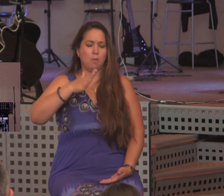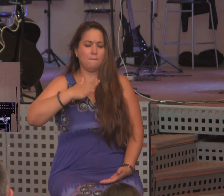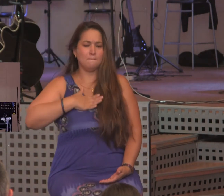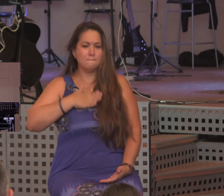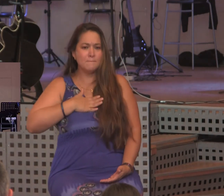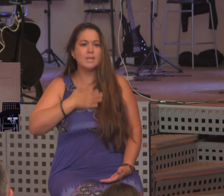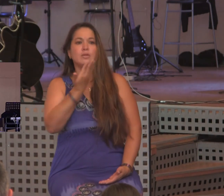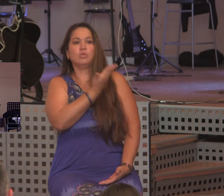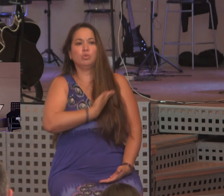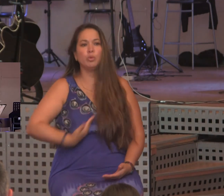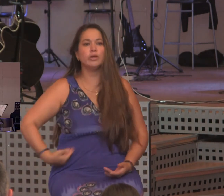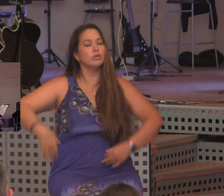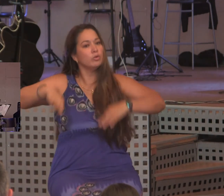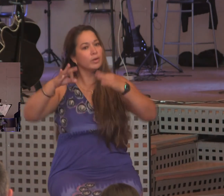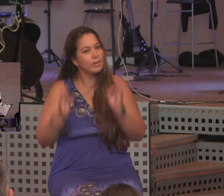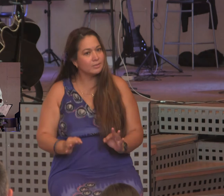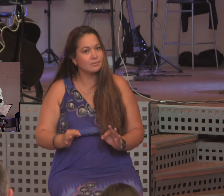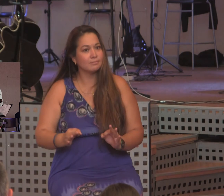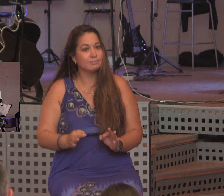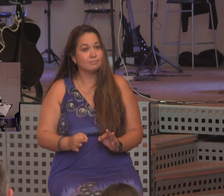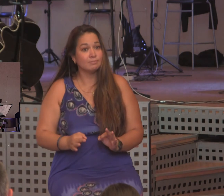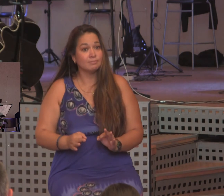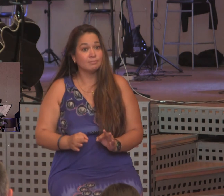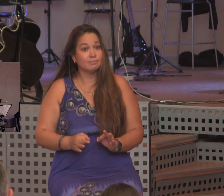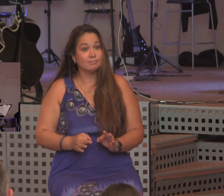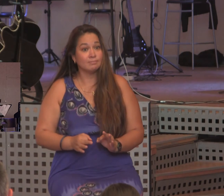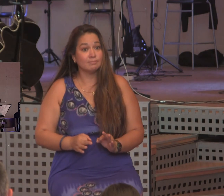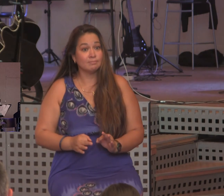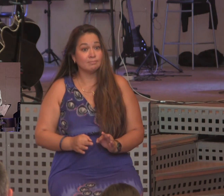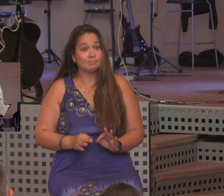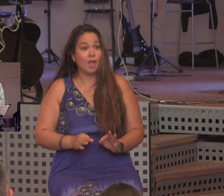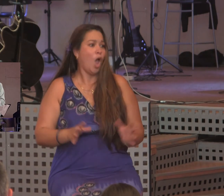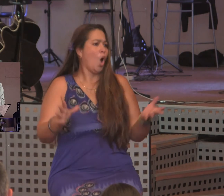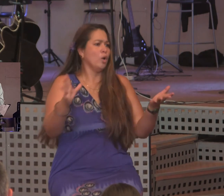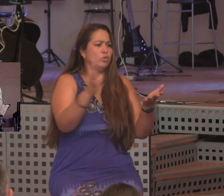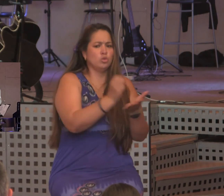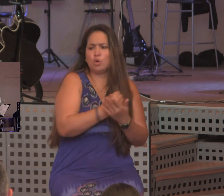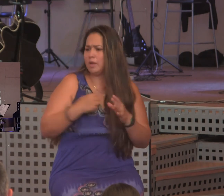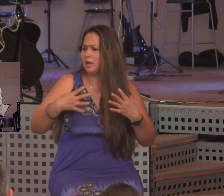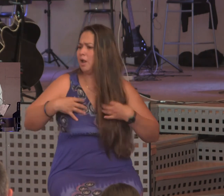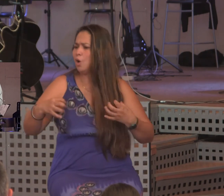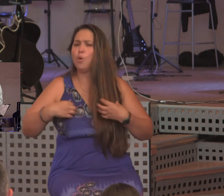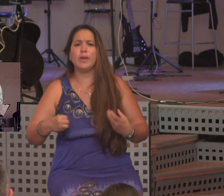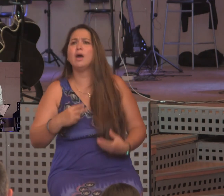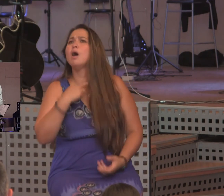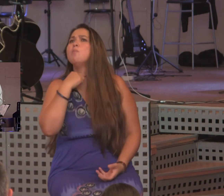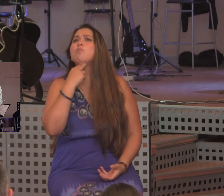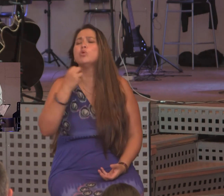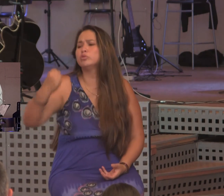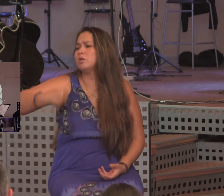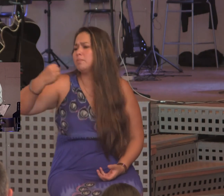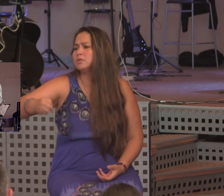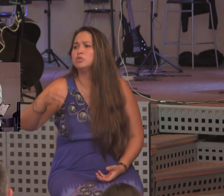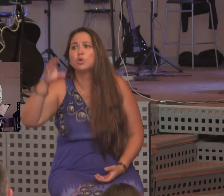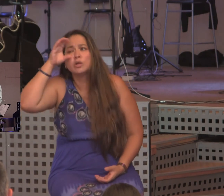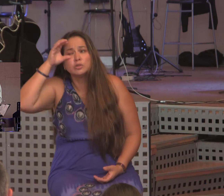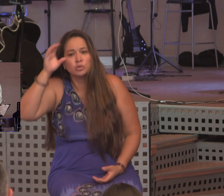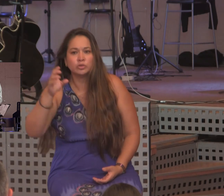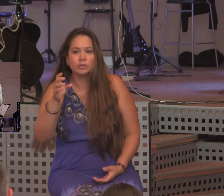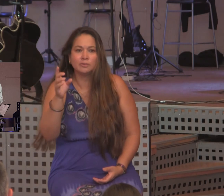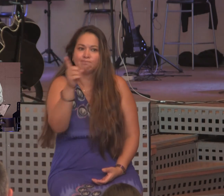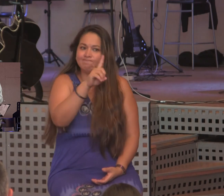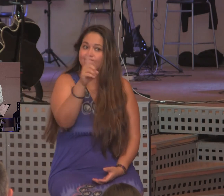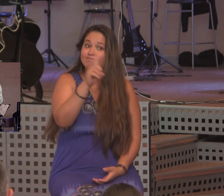No todas las ovejas oyen la voz del mismo pastor. Sus ovejas. Eso es lo que él